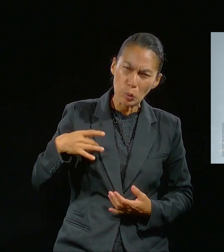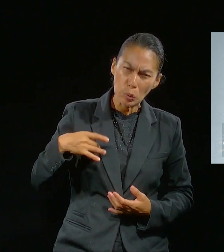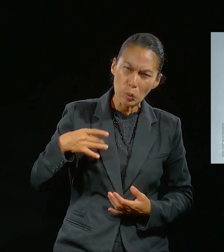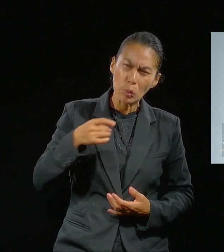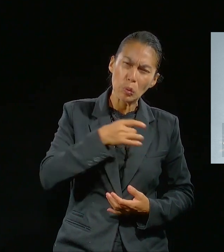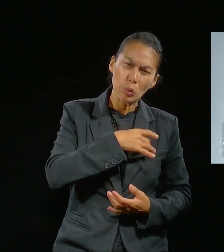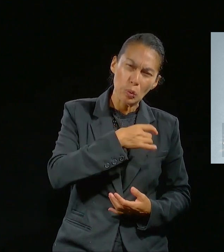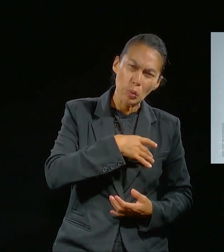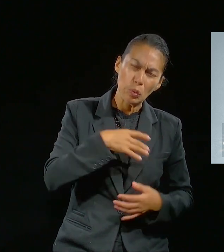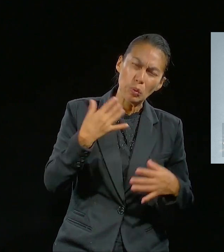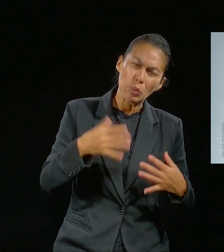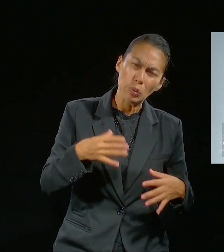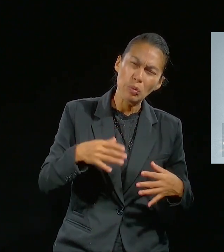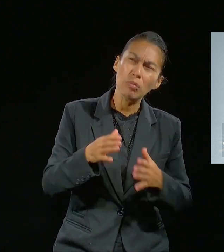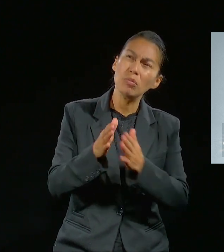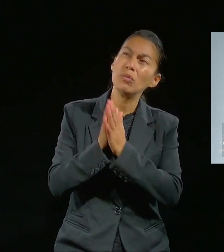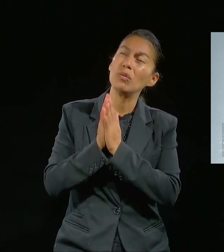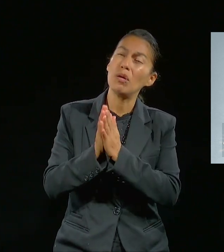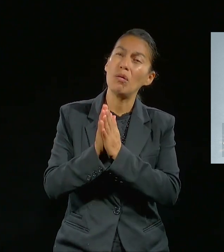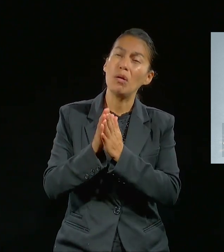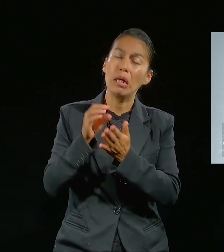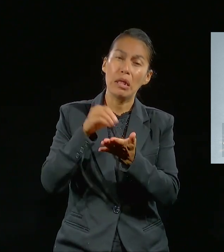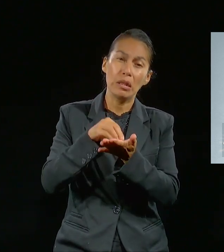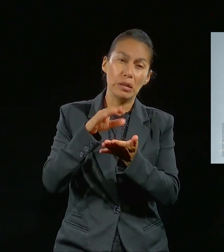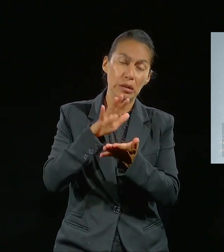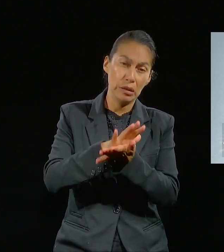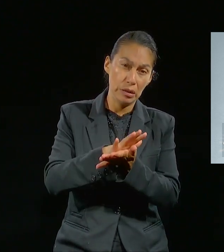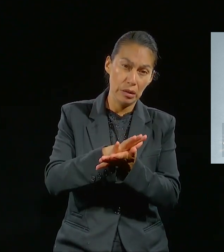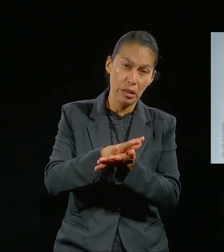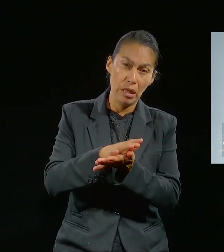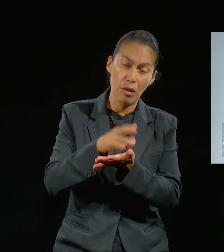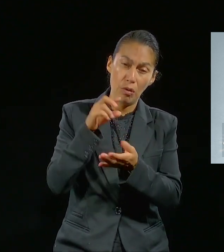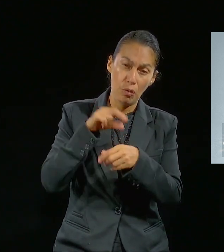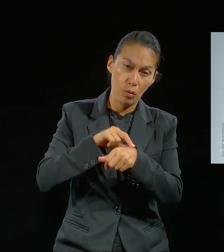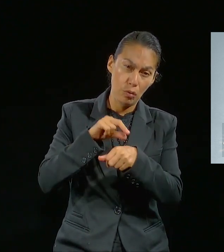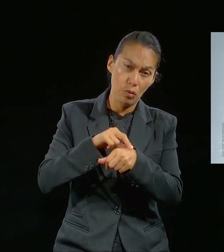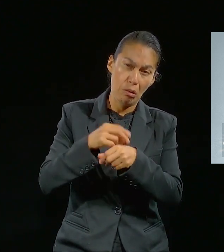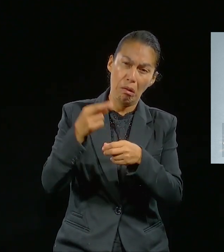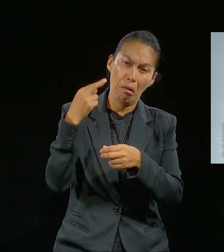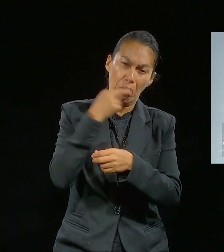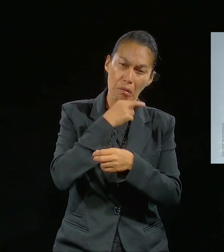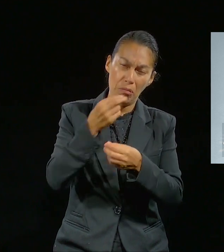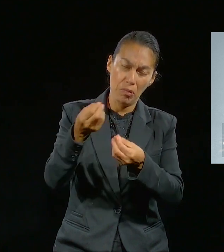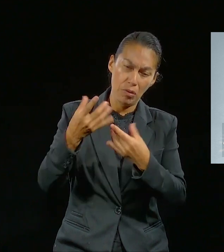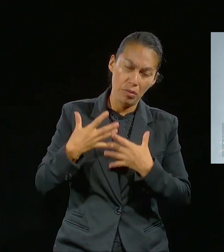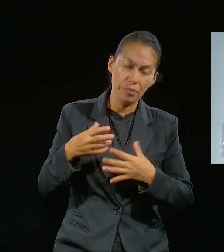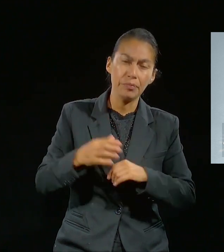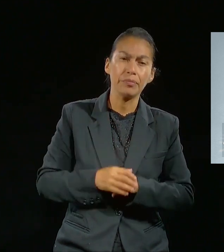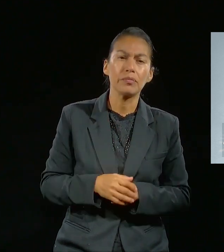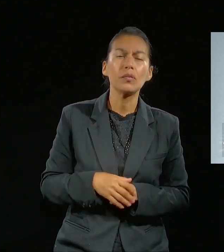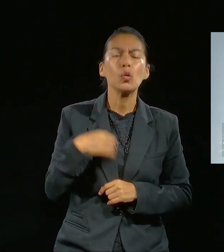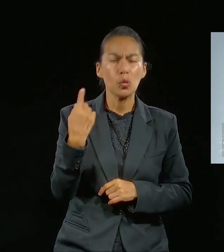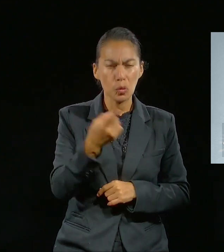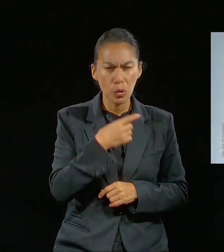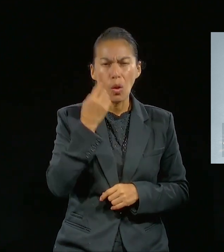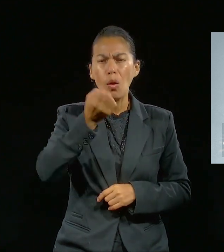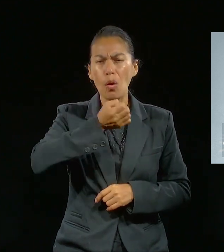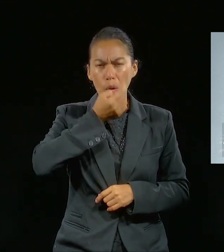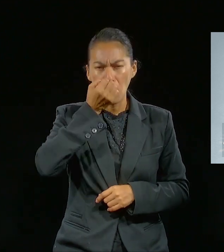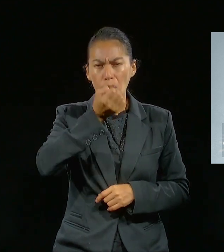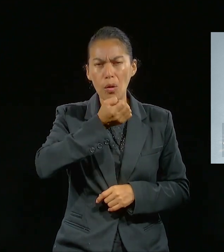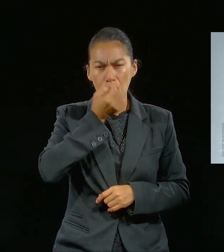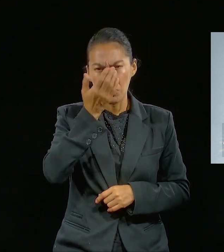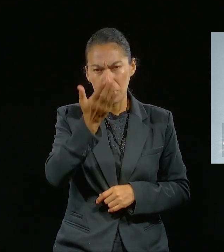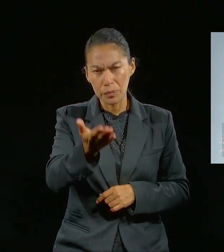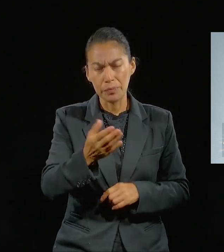senos. Ojalá me den cita lo más pronto posible, así lo permite el Señor. Vamos a estar orando